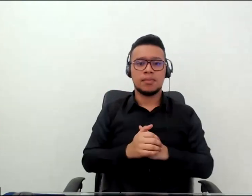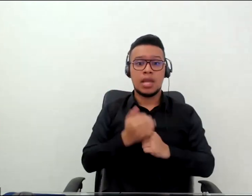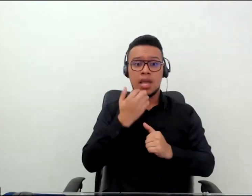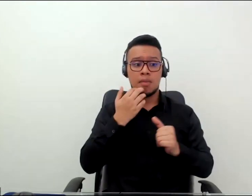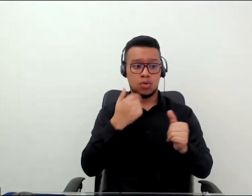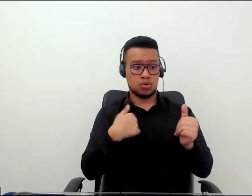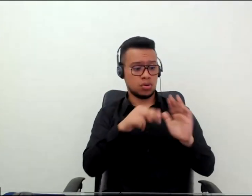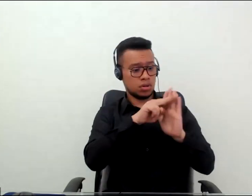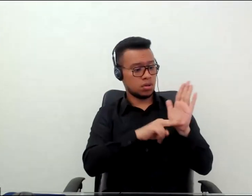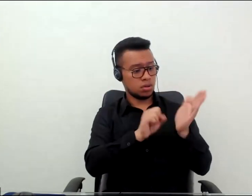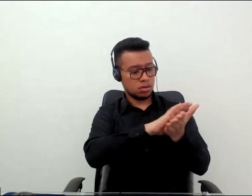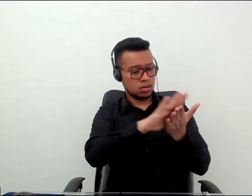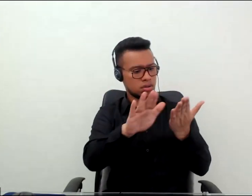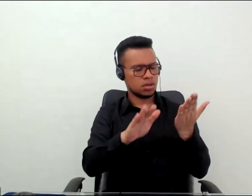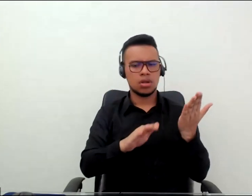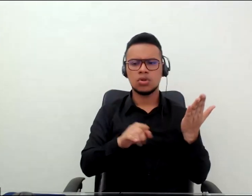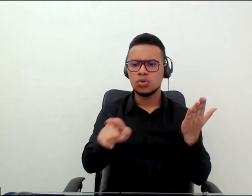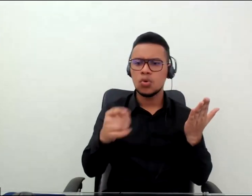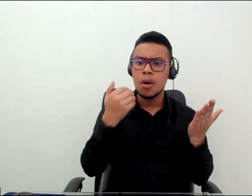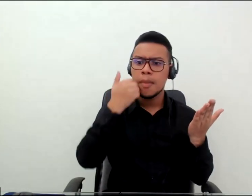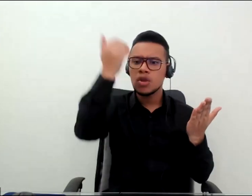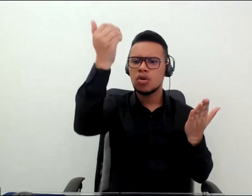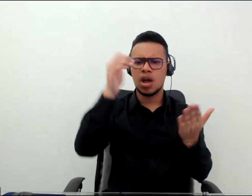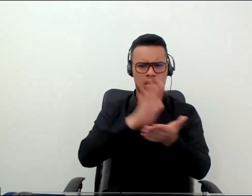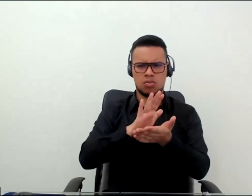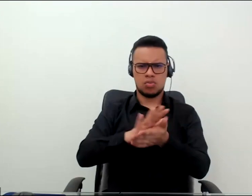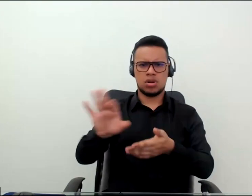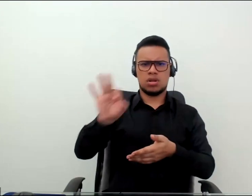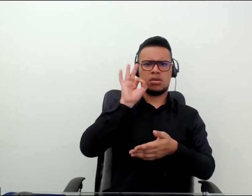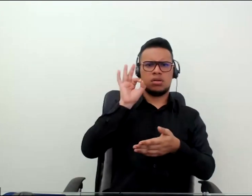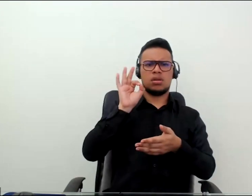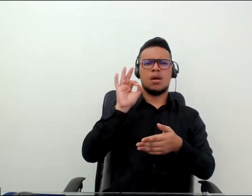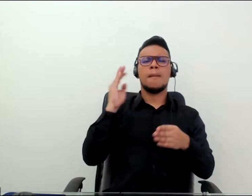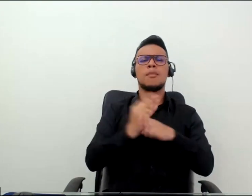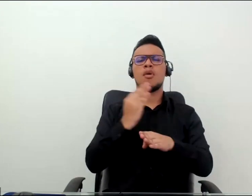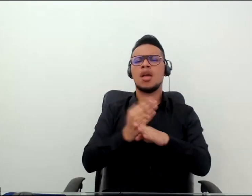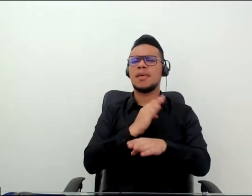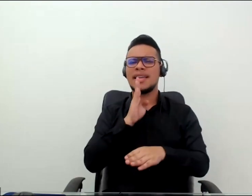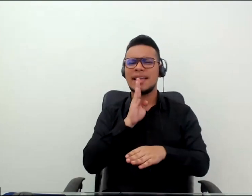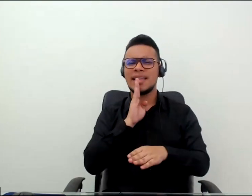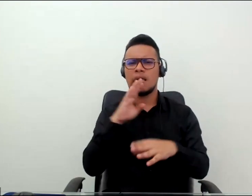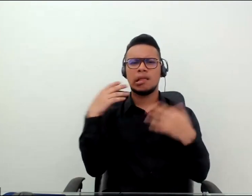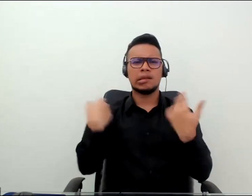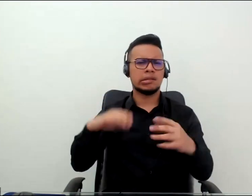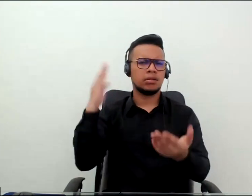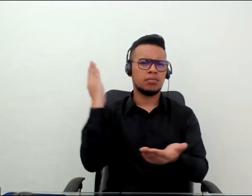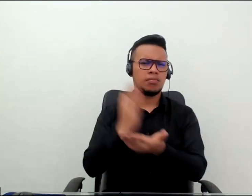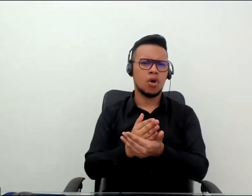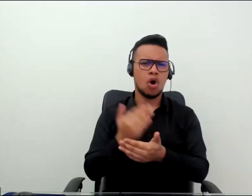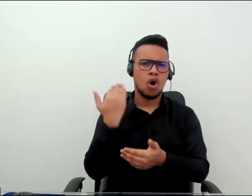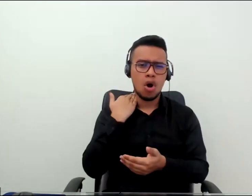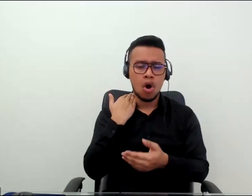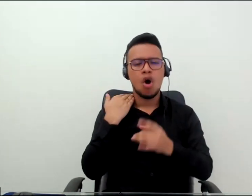operativo el problema es para la unad estamos en concertación con la dirección de fomento del ministerio precisamente